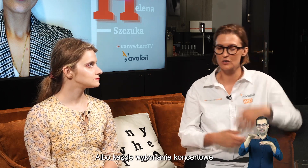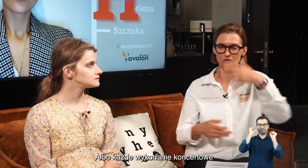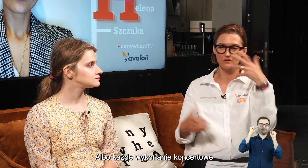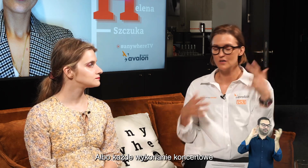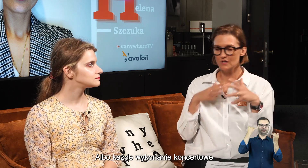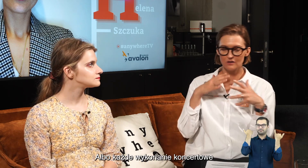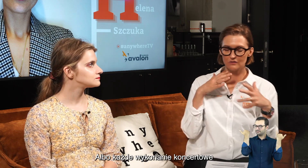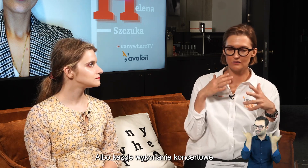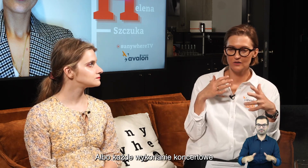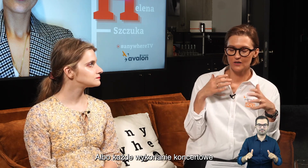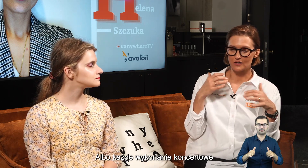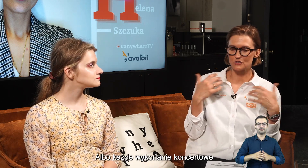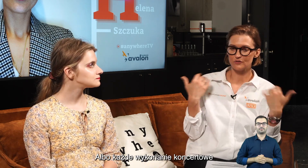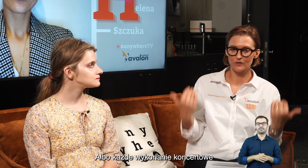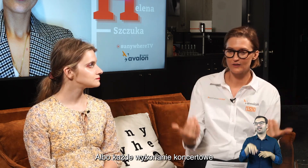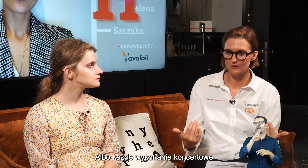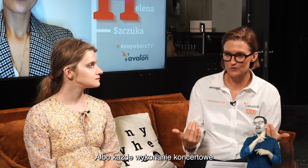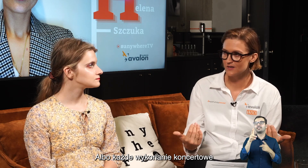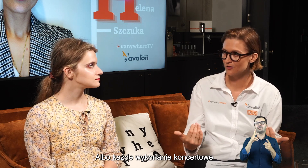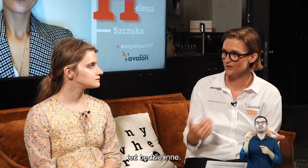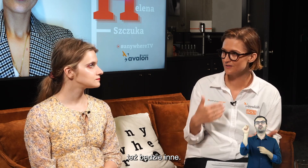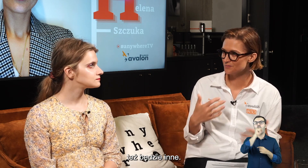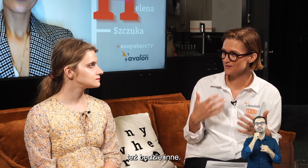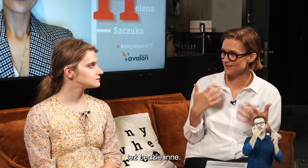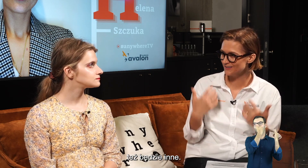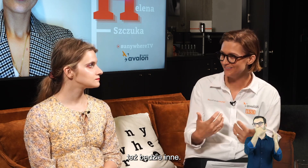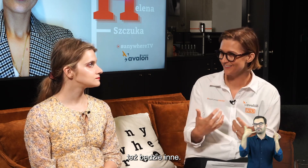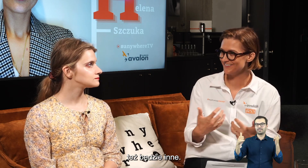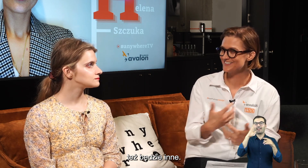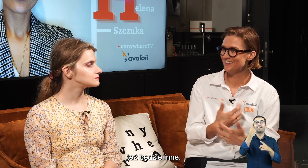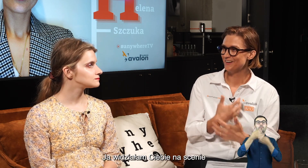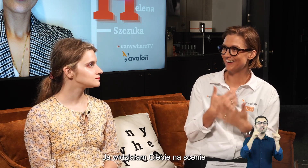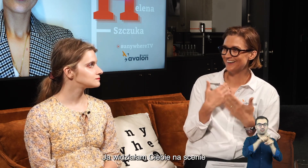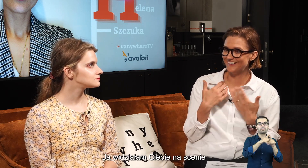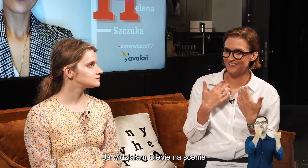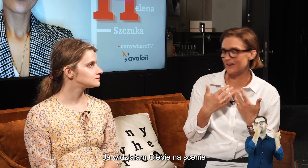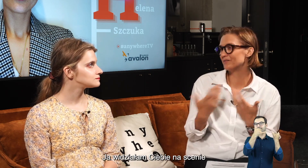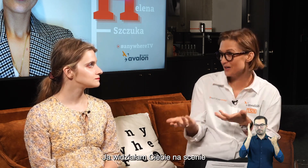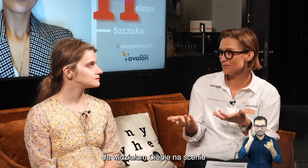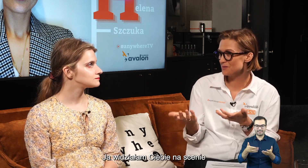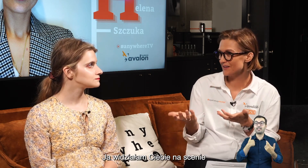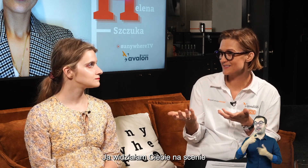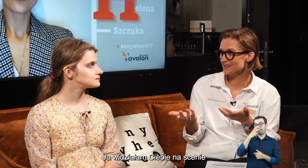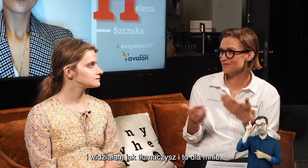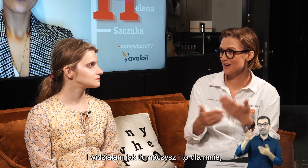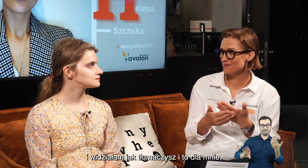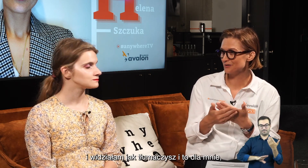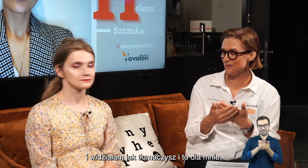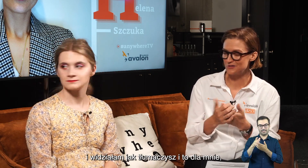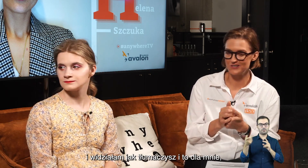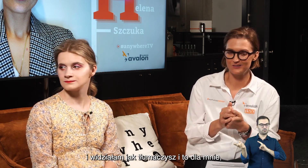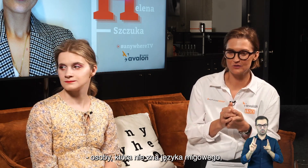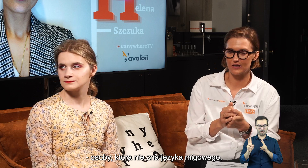albo każde wykonanie koncertowe też będzie inne, więc ja widziałam ciebie na scenie i widziałam,